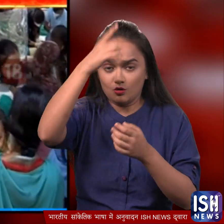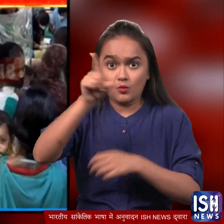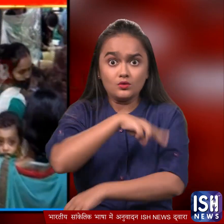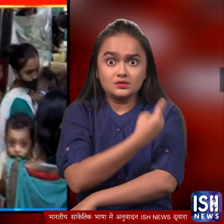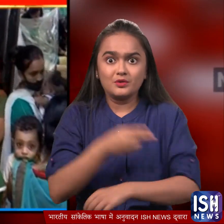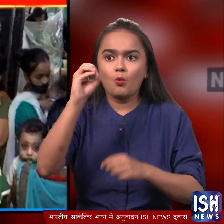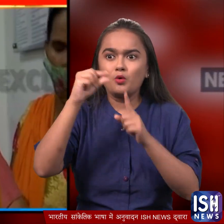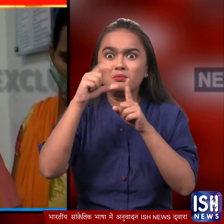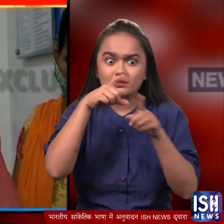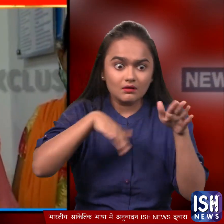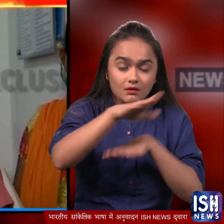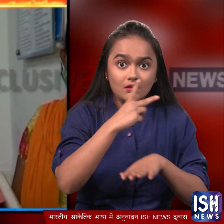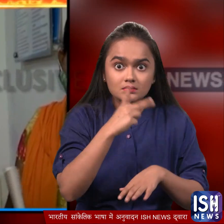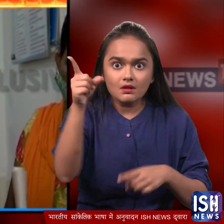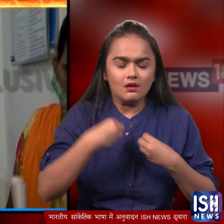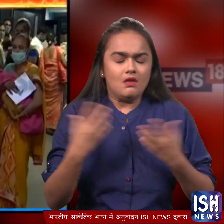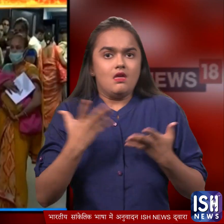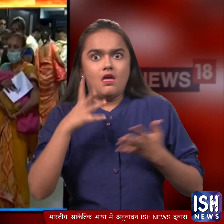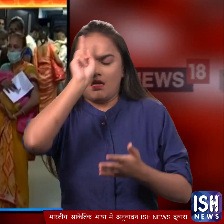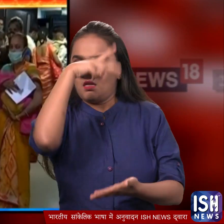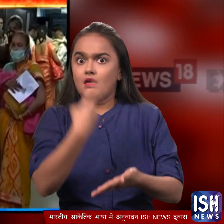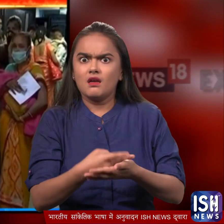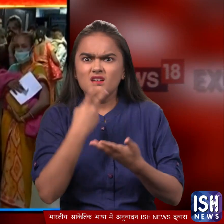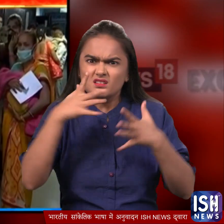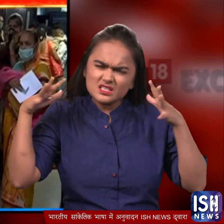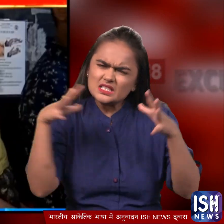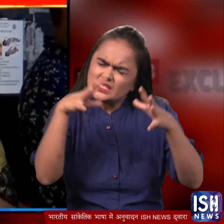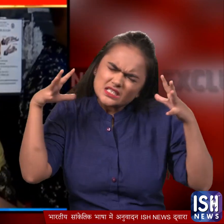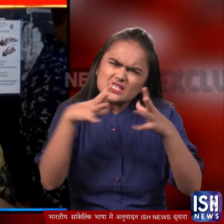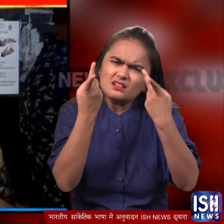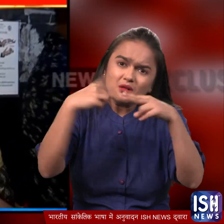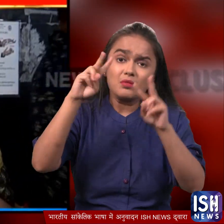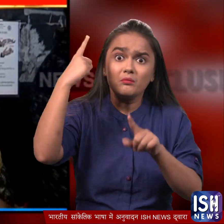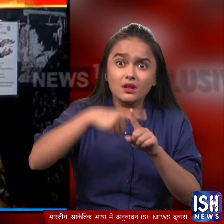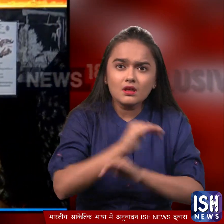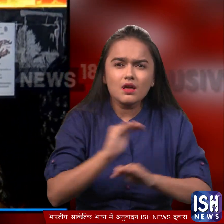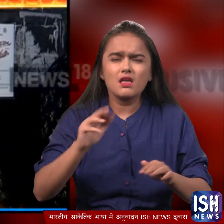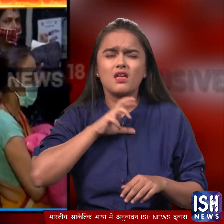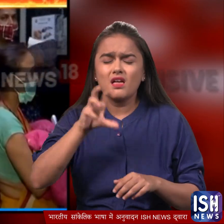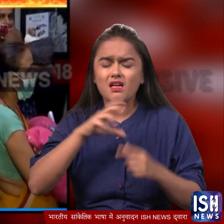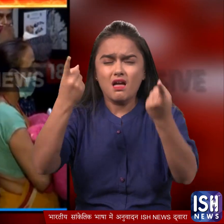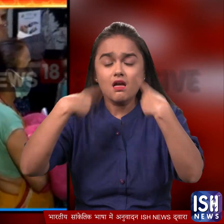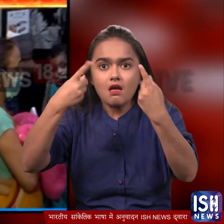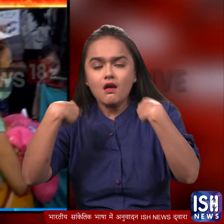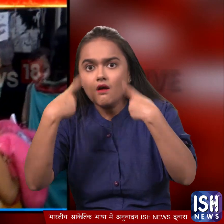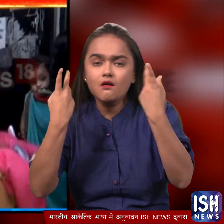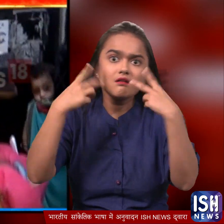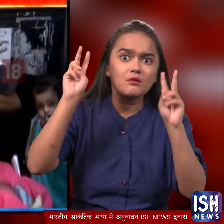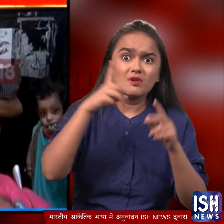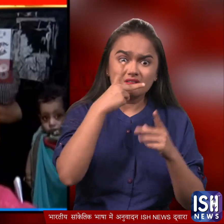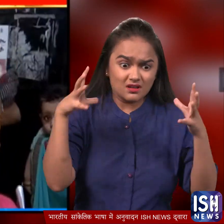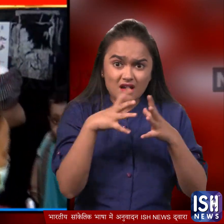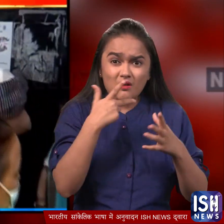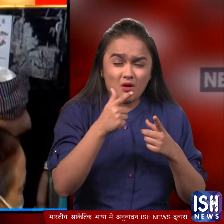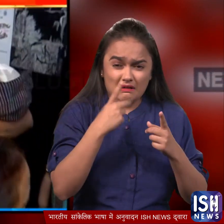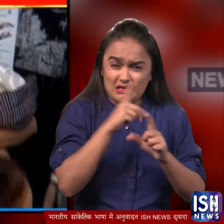की हालत ऐसी नजर आई कि किसी के भी होश उड़ जाएं। बस भीड़ ही भीड़, ऊपर से बच्चों की चीख। ये भीड़ अपने आप बता रही है